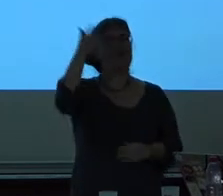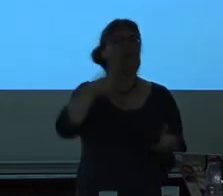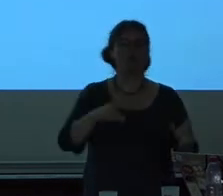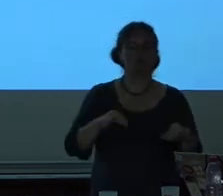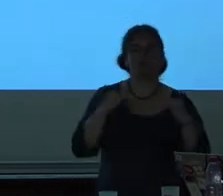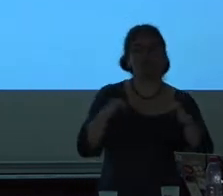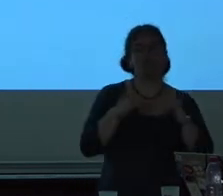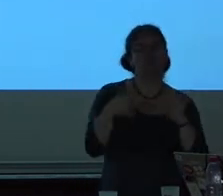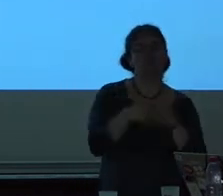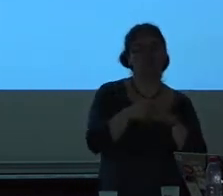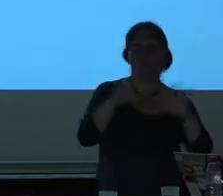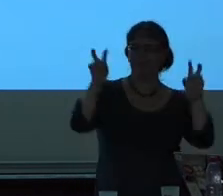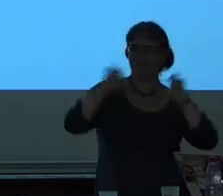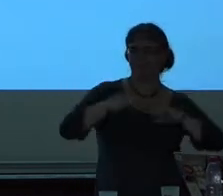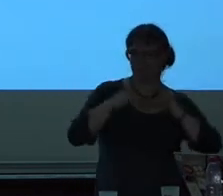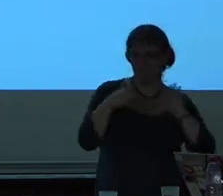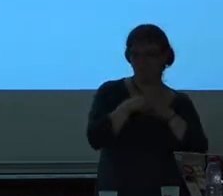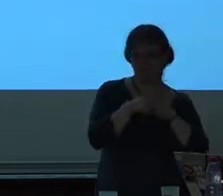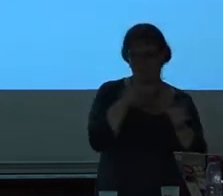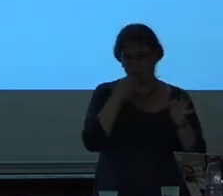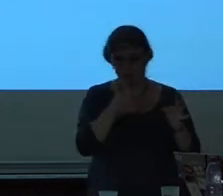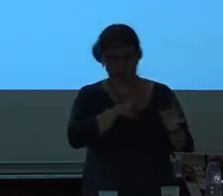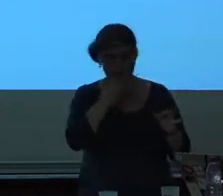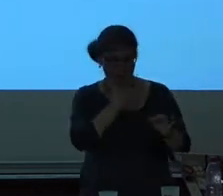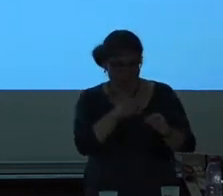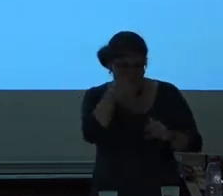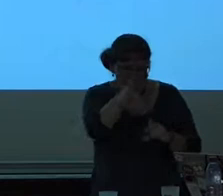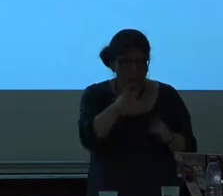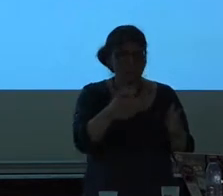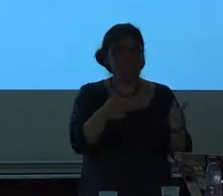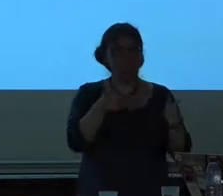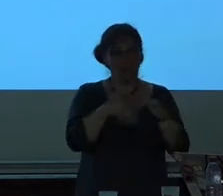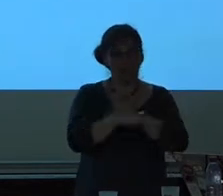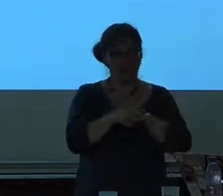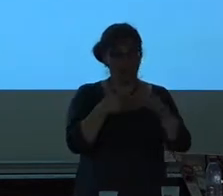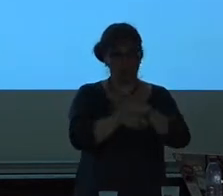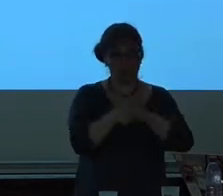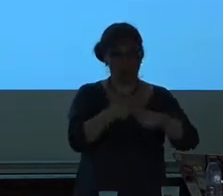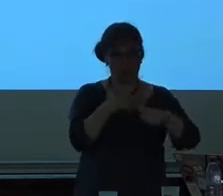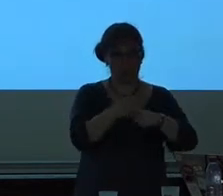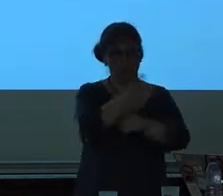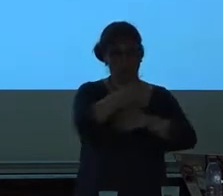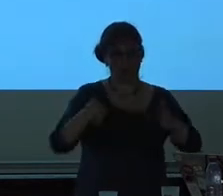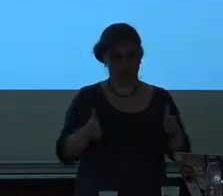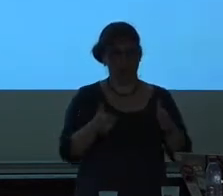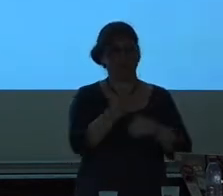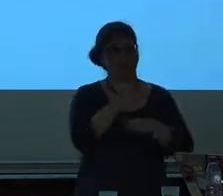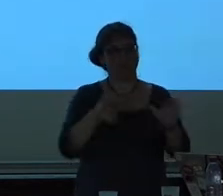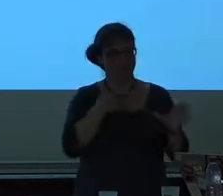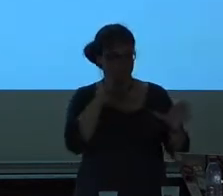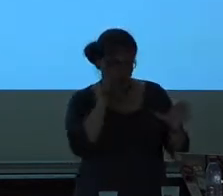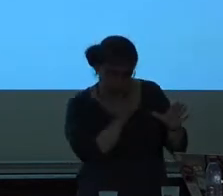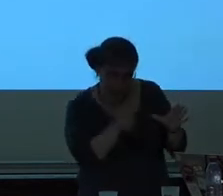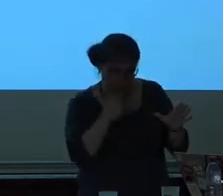faire exactement comme dit le framework parce que d'abord, il cherche à le comprendre. Après, quand il a compris comment fonctionnait le framework, il est au